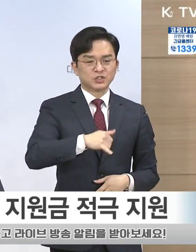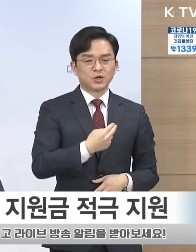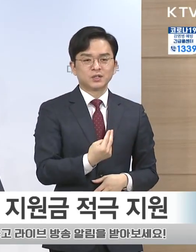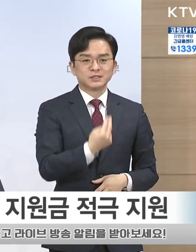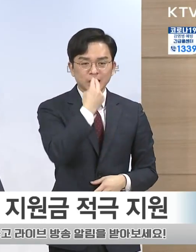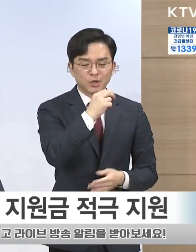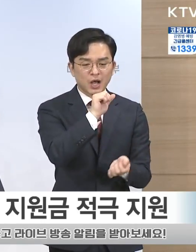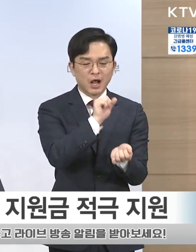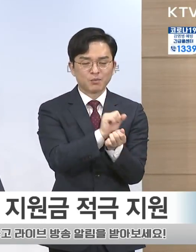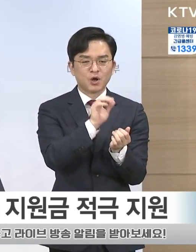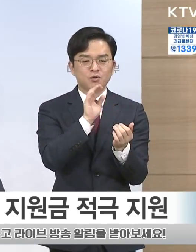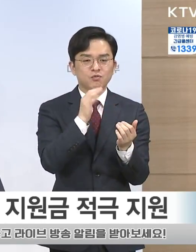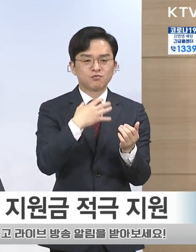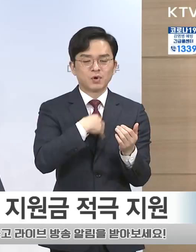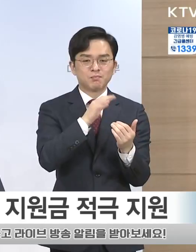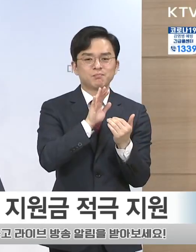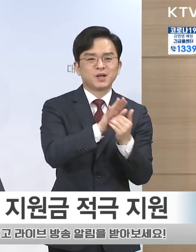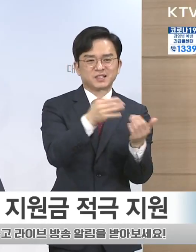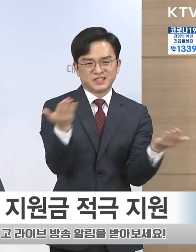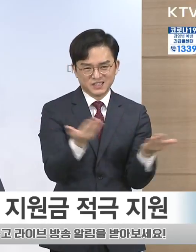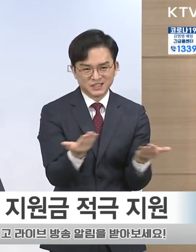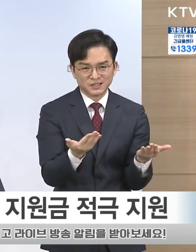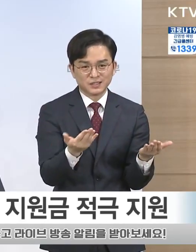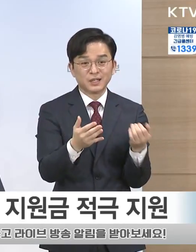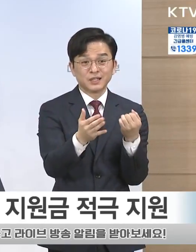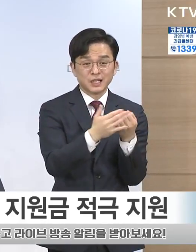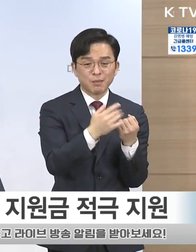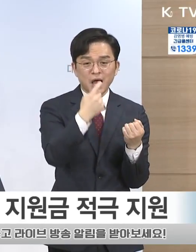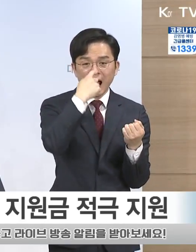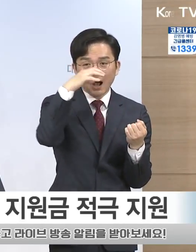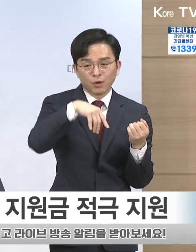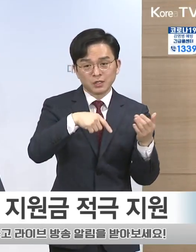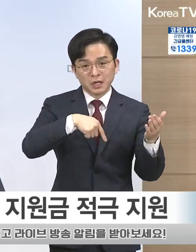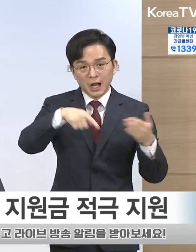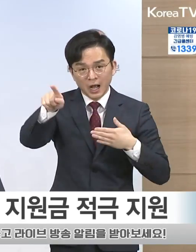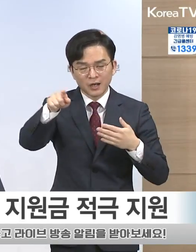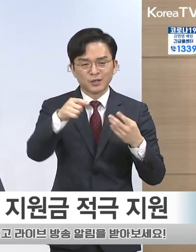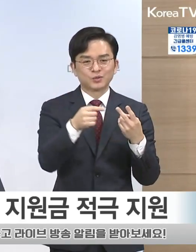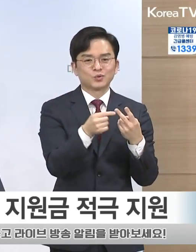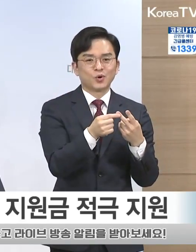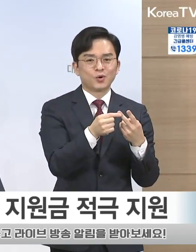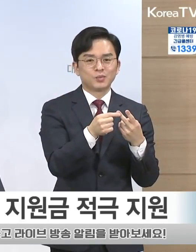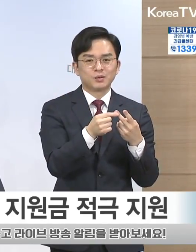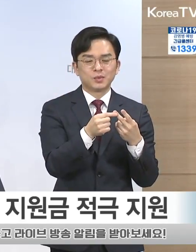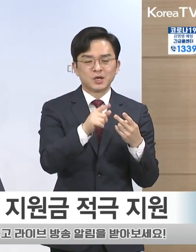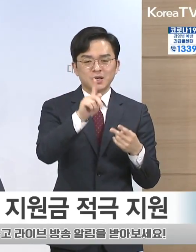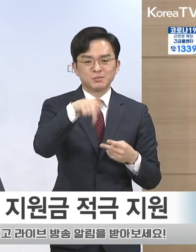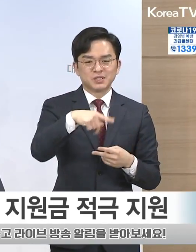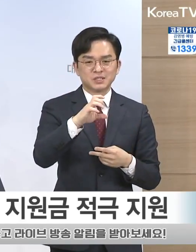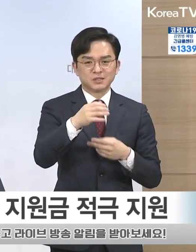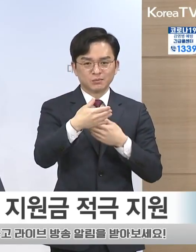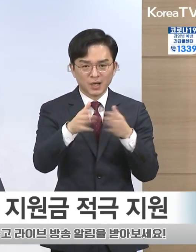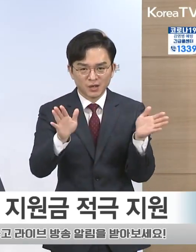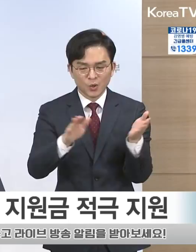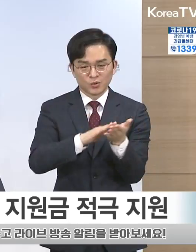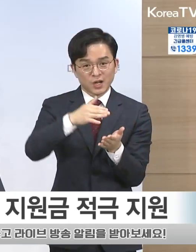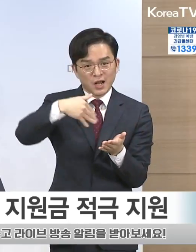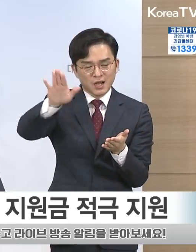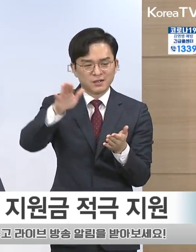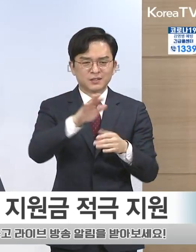학원 등원과 다중이용시설 이용을 자제할 수 있도록 적극 지도해 주시기 바랍니다.